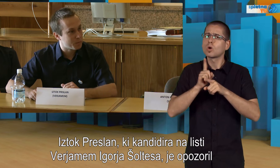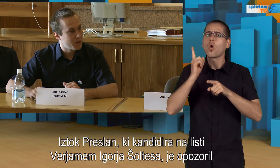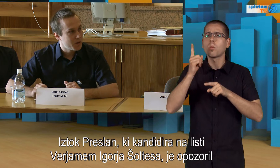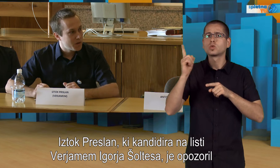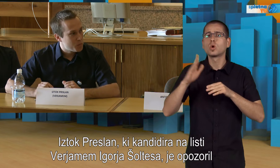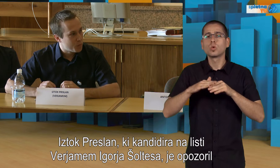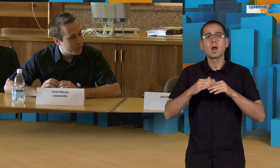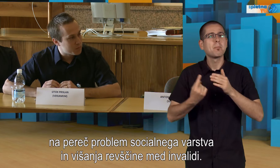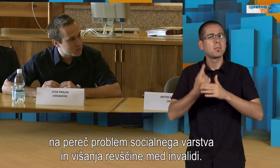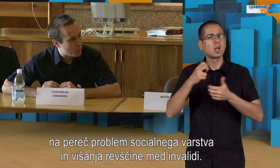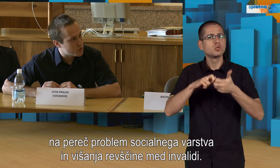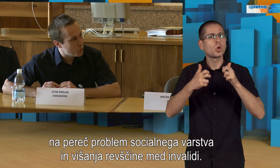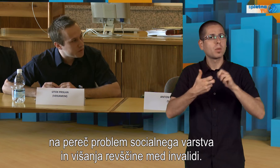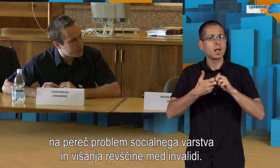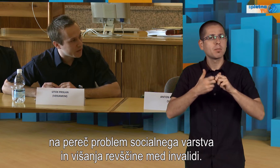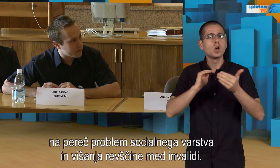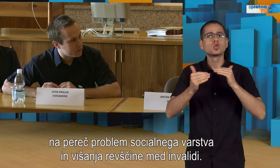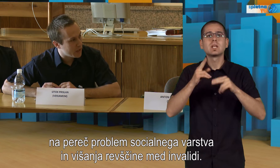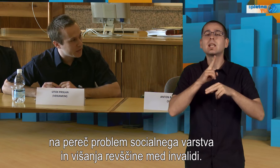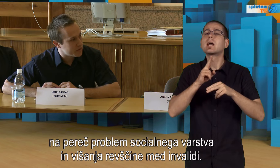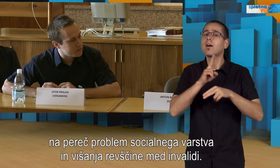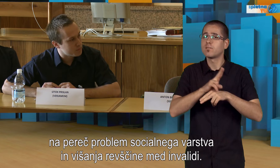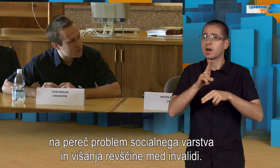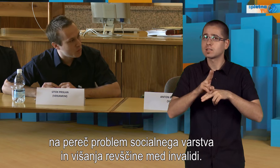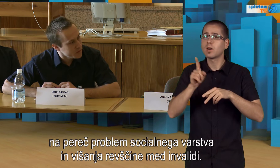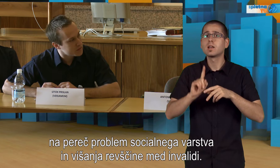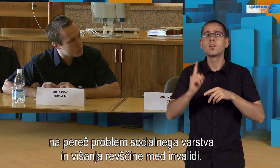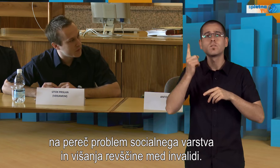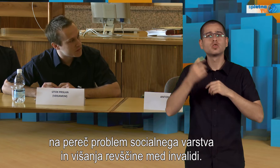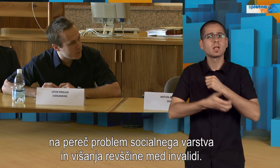in višanja revščine med invalidi.